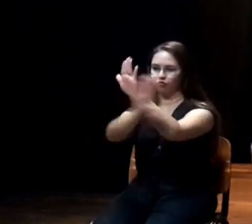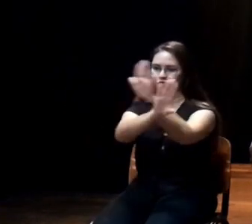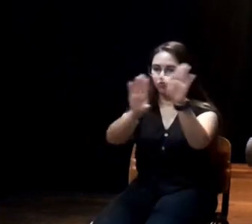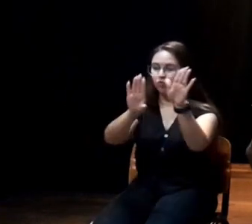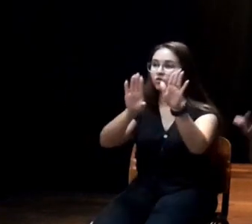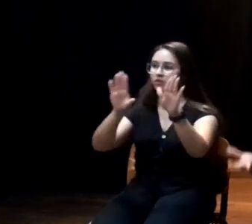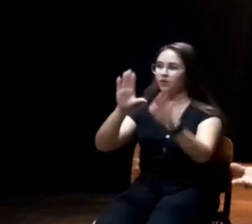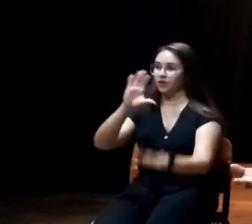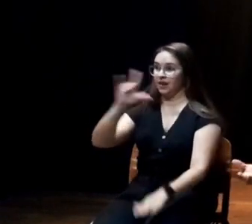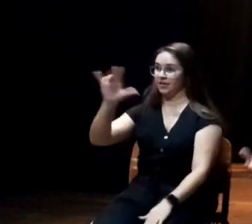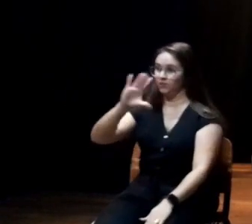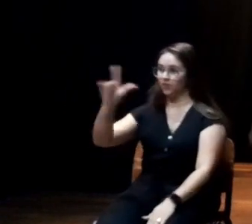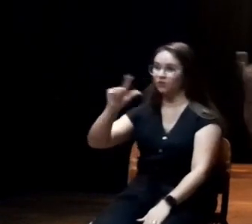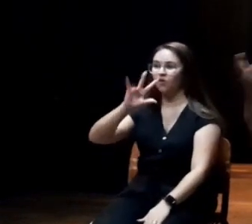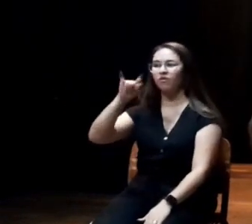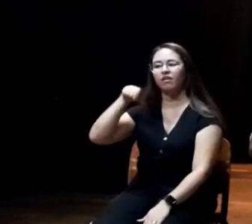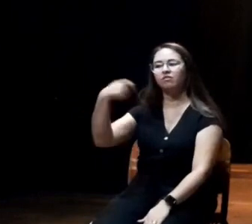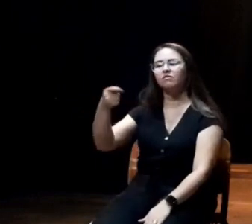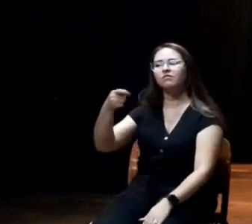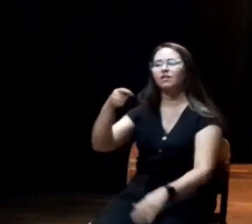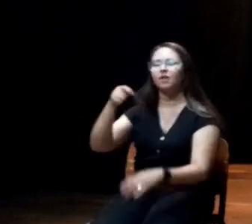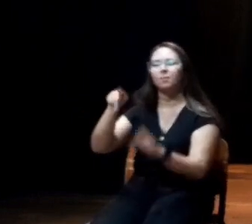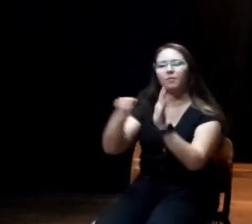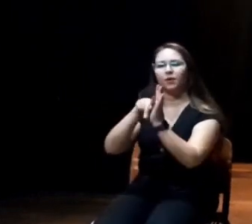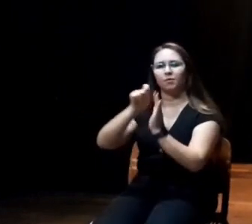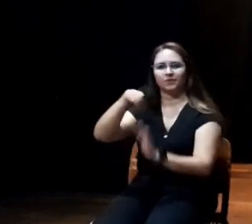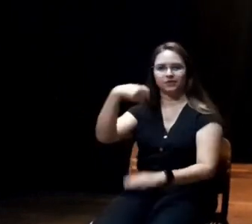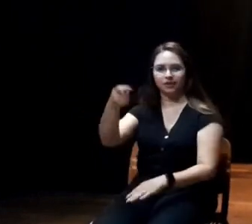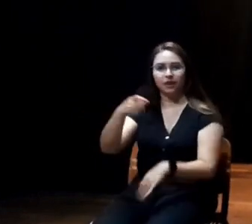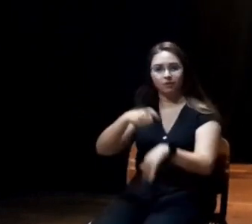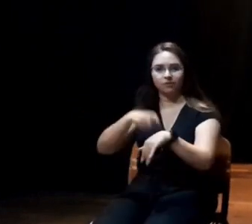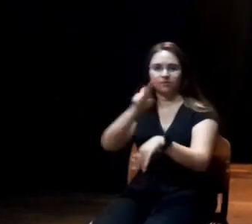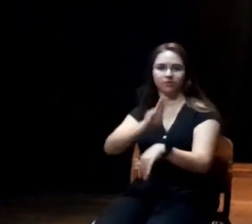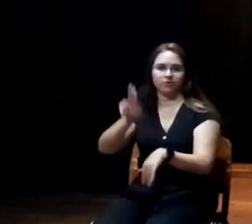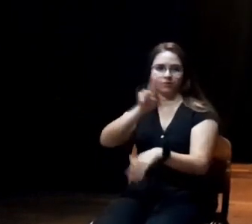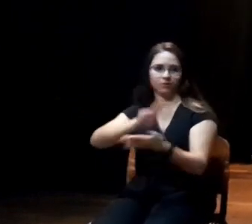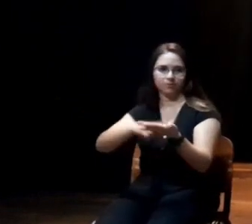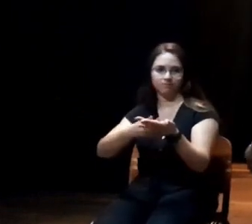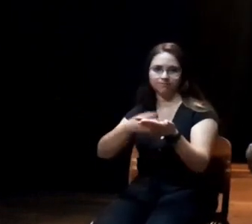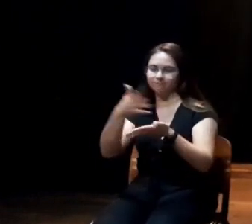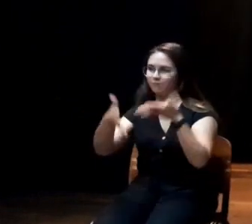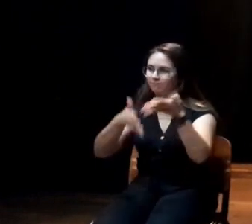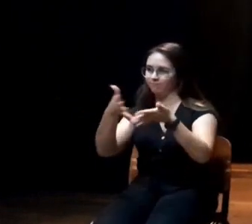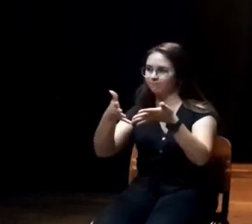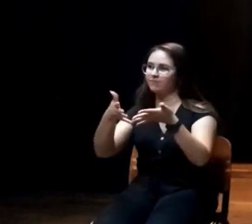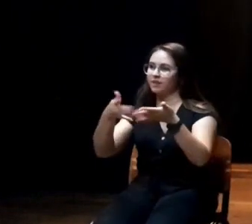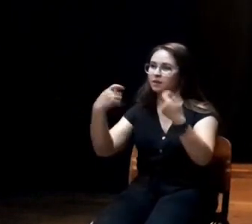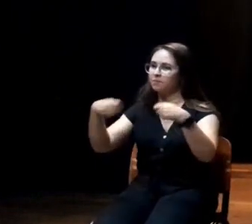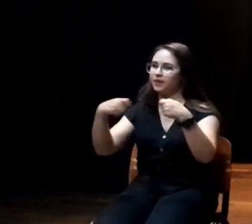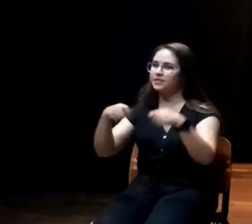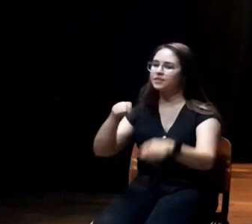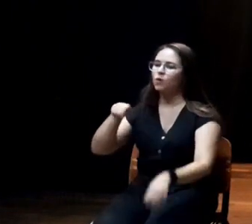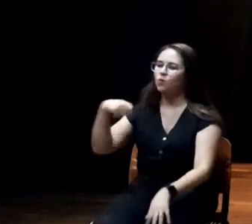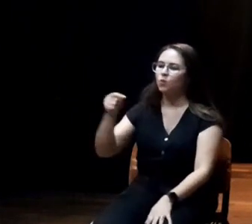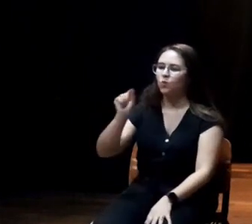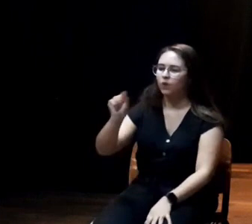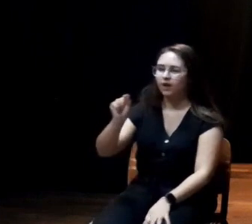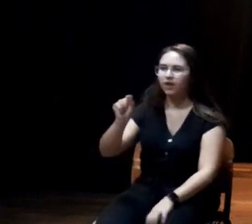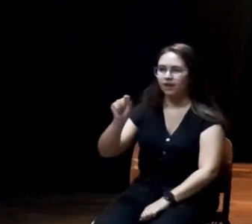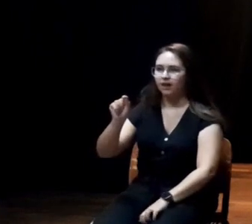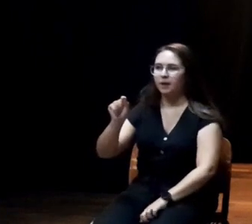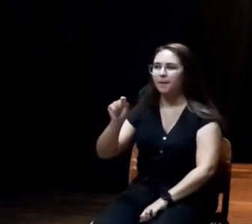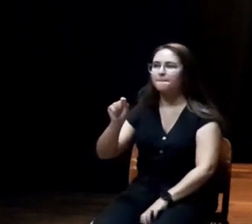vai adjetivar um sinal. E é o que a gente usa muitas vezes na hora da tradução. A gente precisa adjetivar aquilo ali, né? Precisa